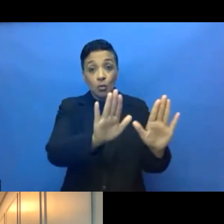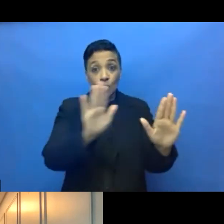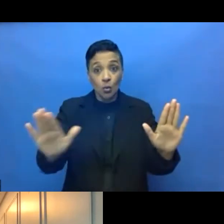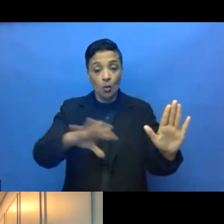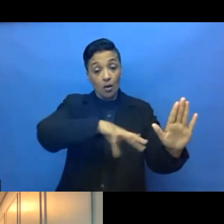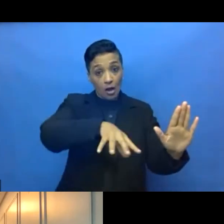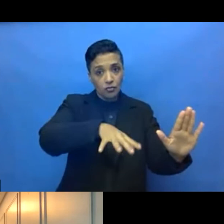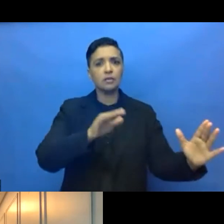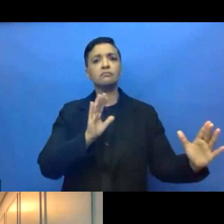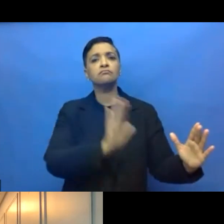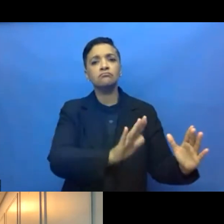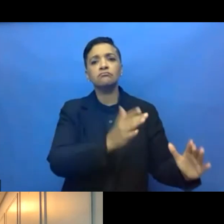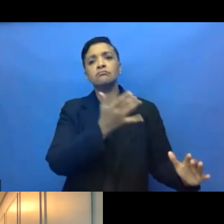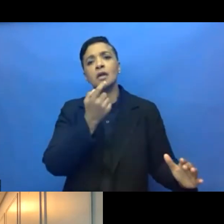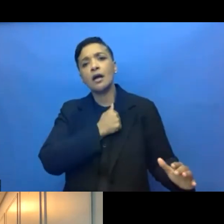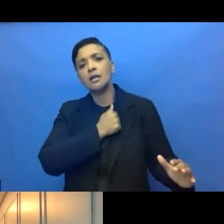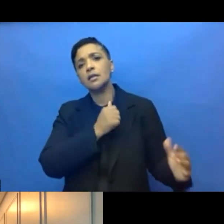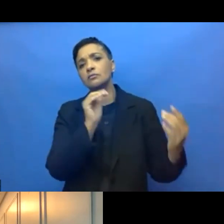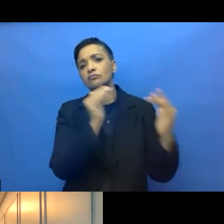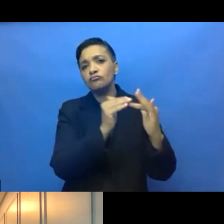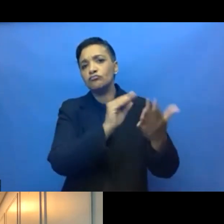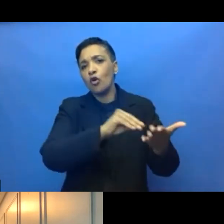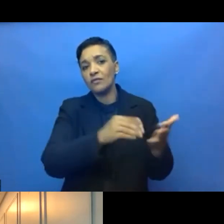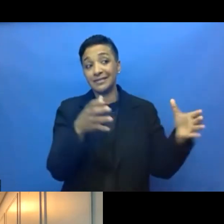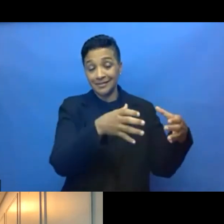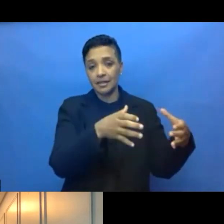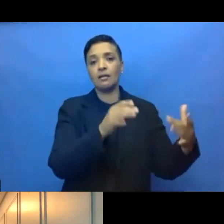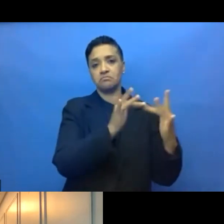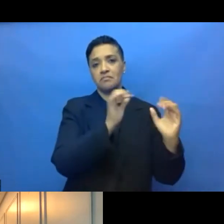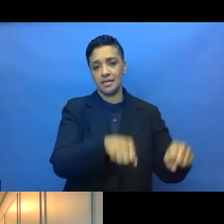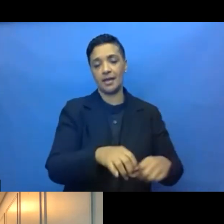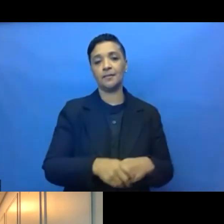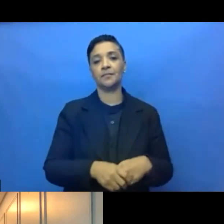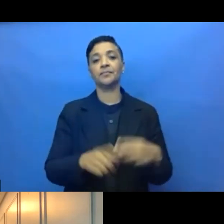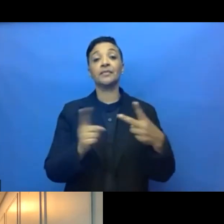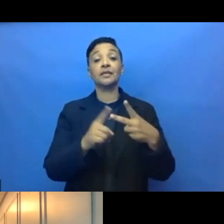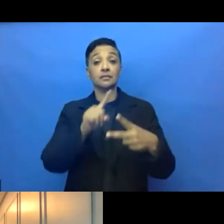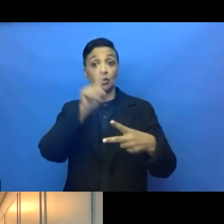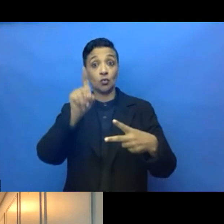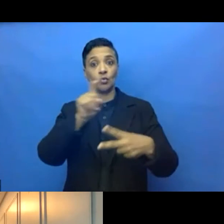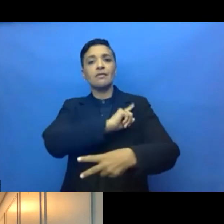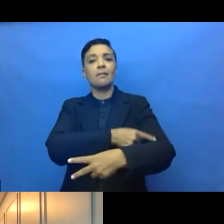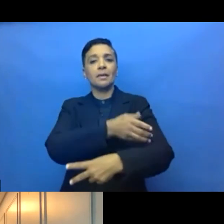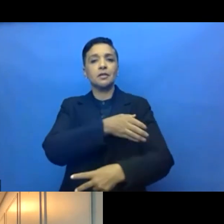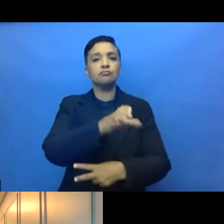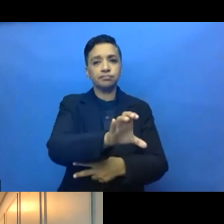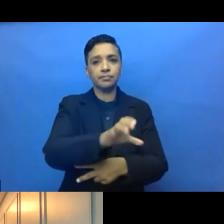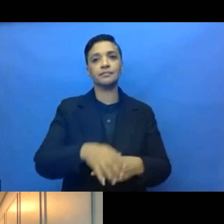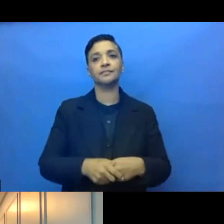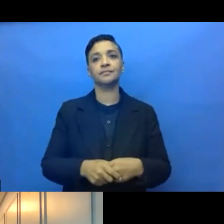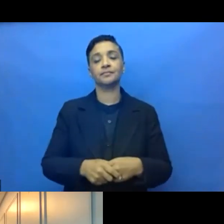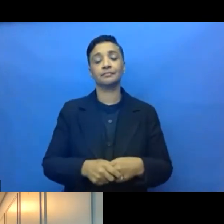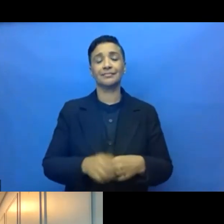l'ambassade du Canada dans votre pays de résidence pour avoir une discussion. Il y a une autre question sur le